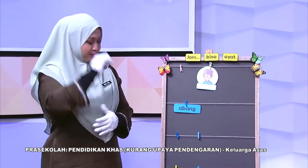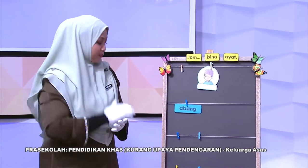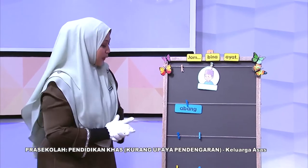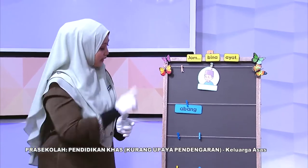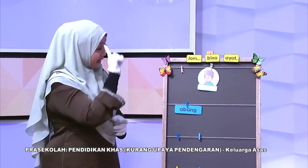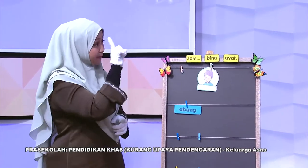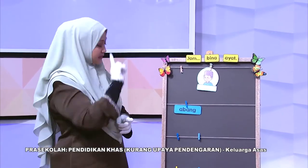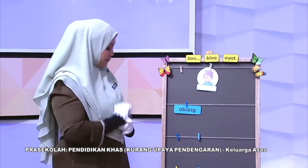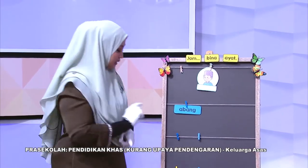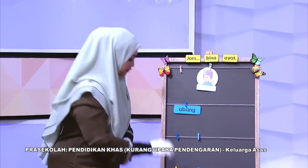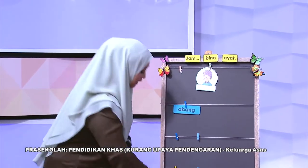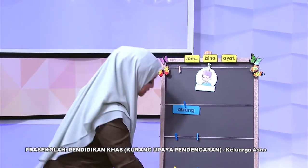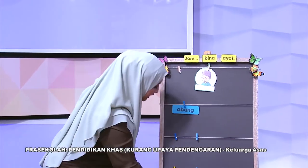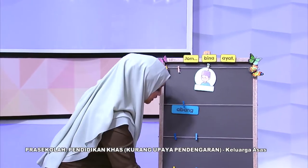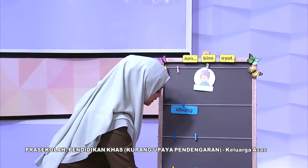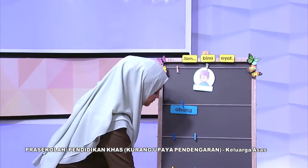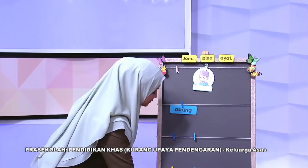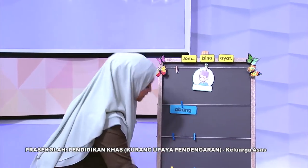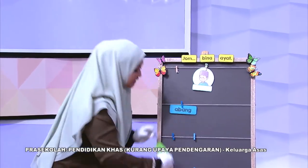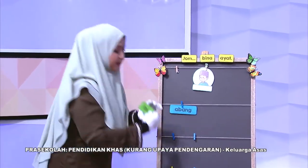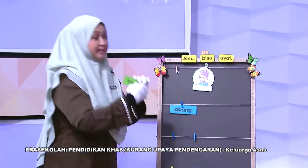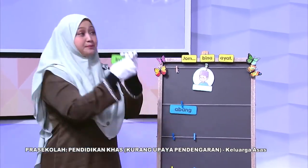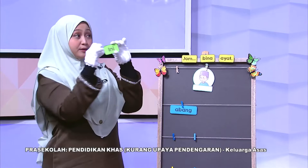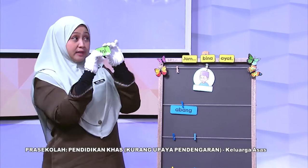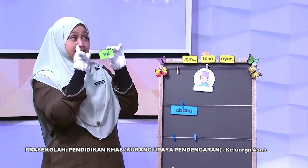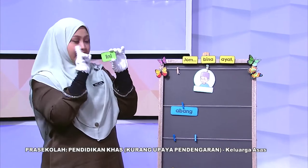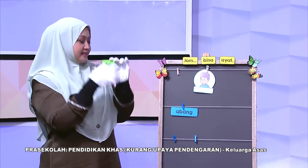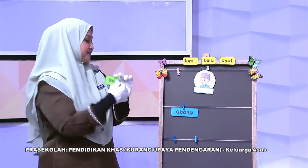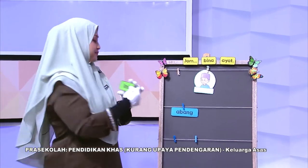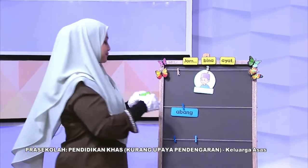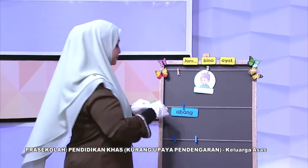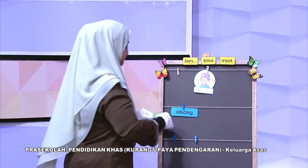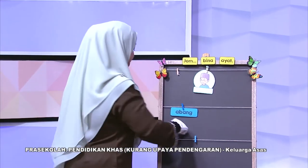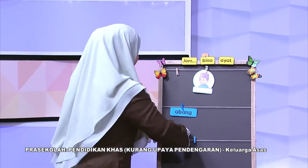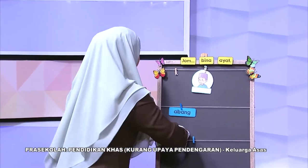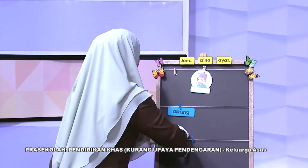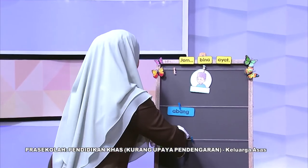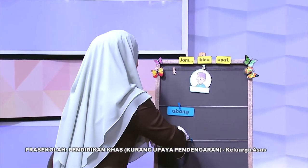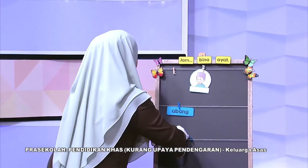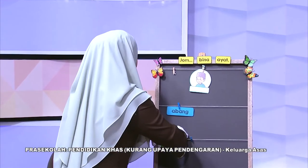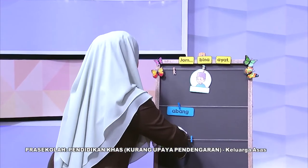abang lagi ayat pertama yang turun aja ini perkataan baru tadi itu seni ini